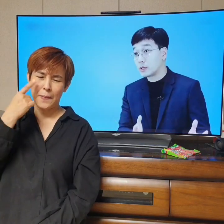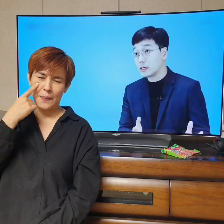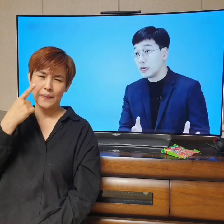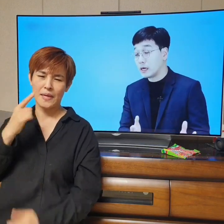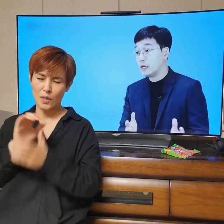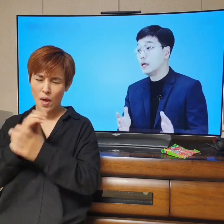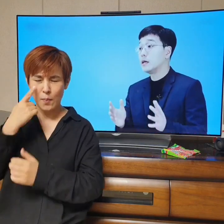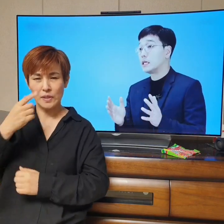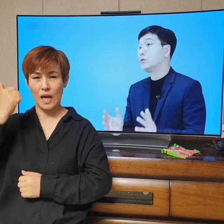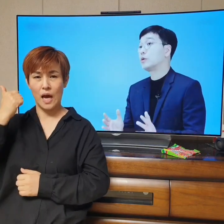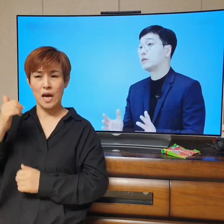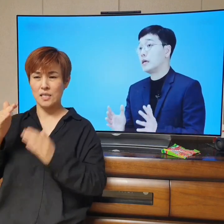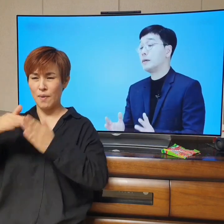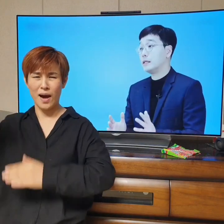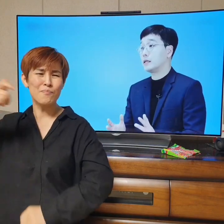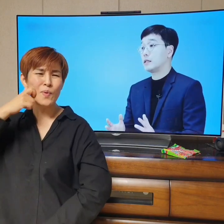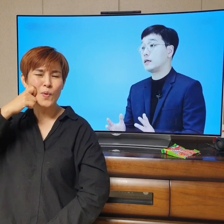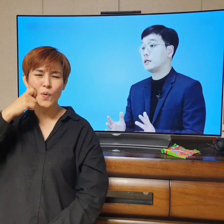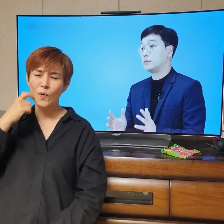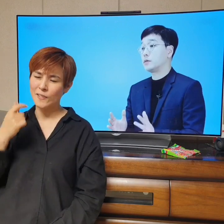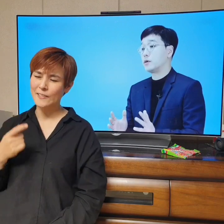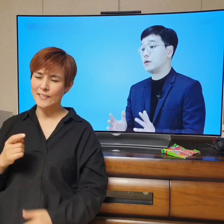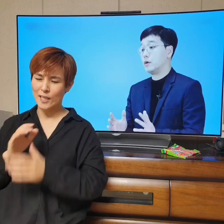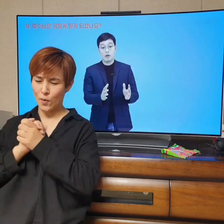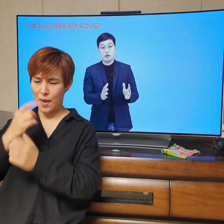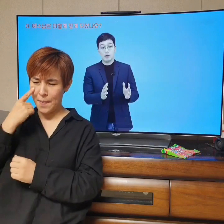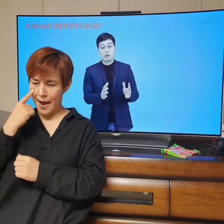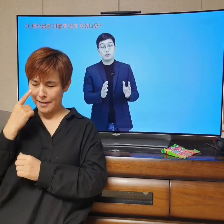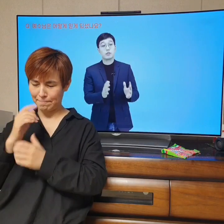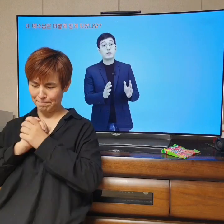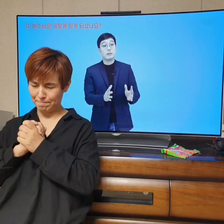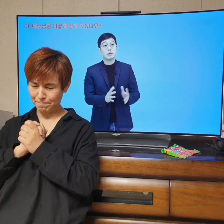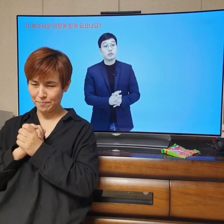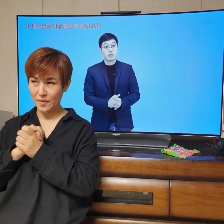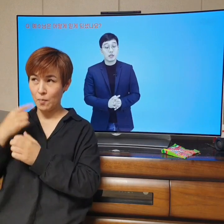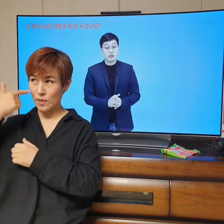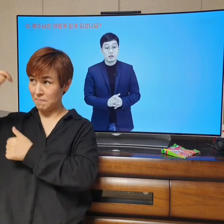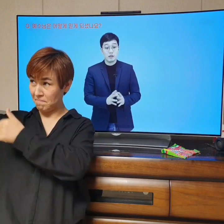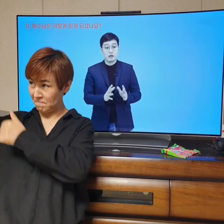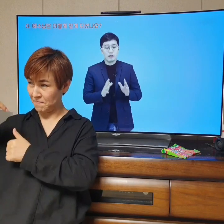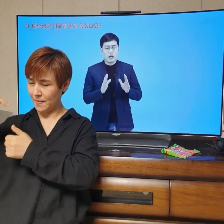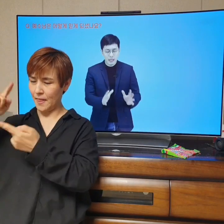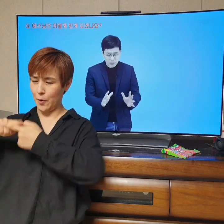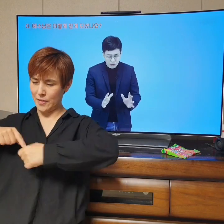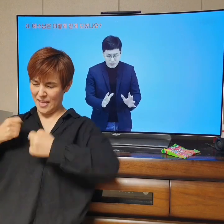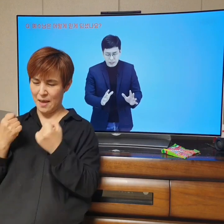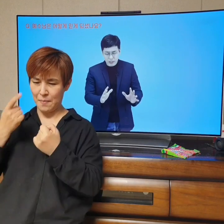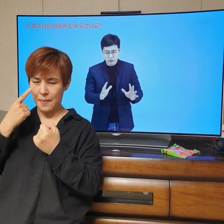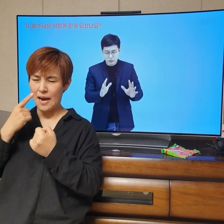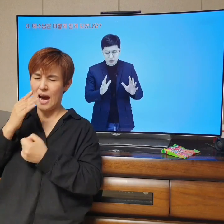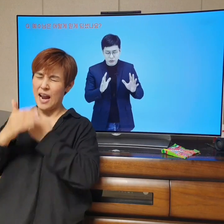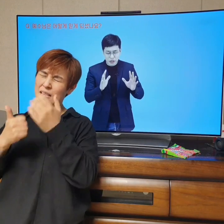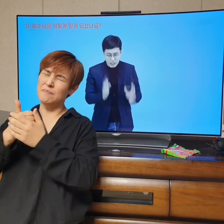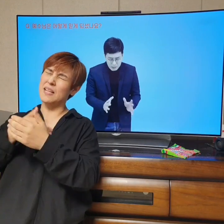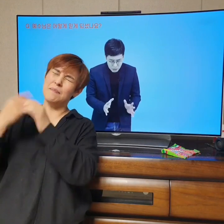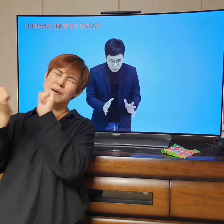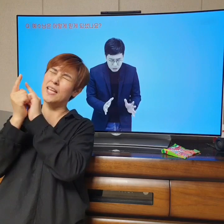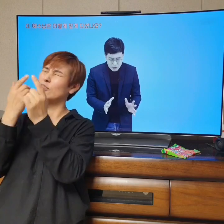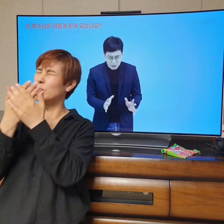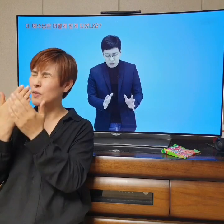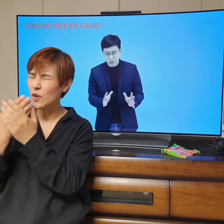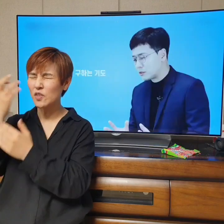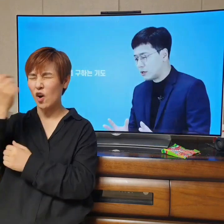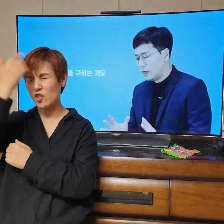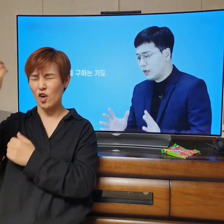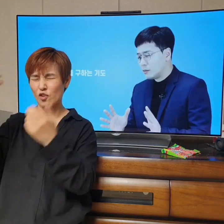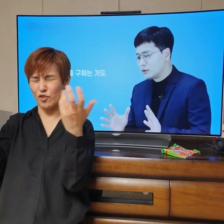이제 집에 가지도 못하니까 기도를 하는 거 해봐야 되겠다 싶어서 그 목사님 말 믿고 진짜 하나님 저를 만나주시옵소서, 하나님